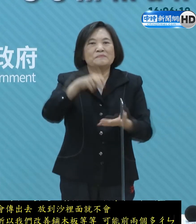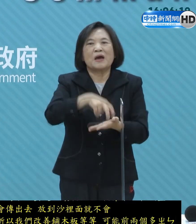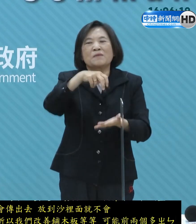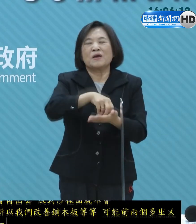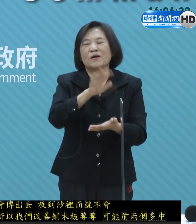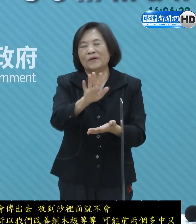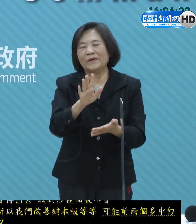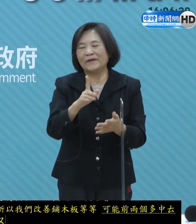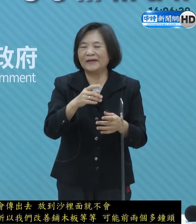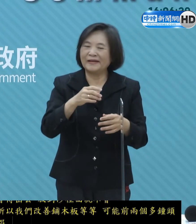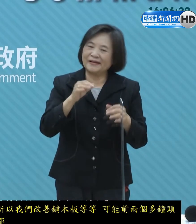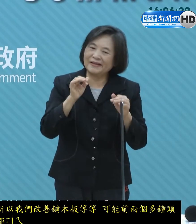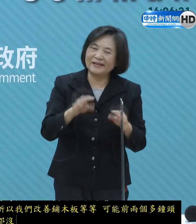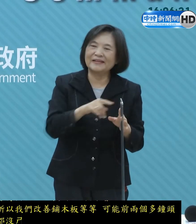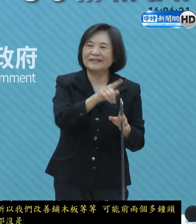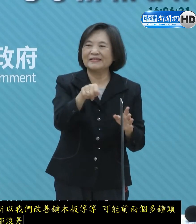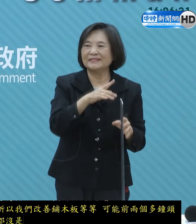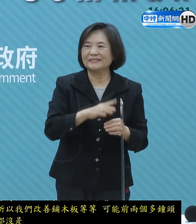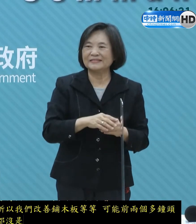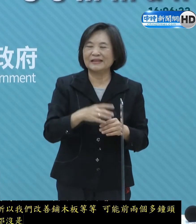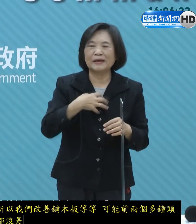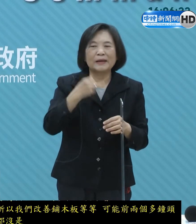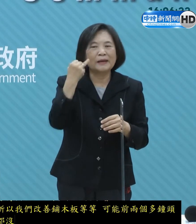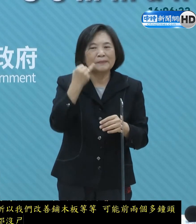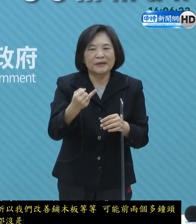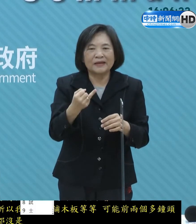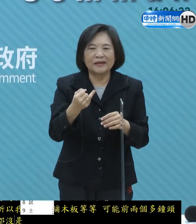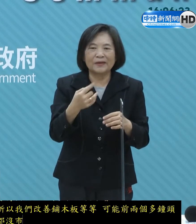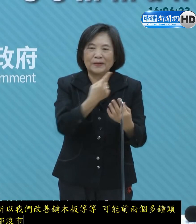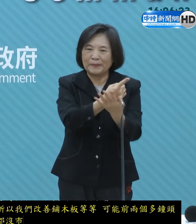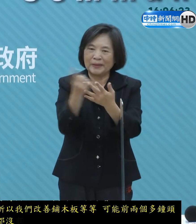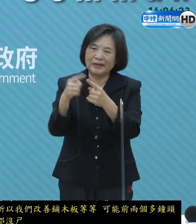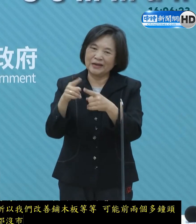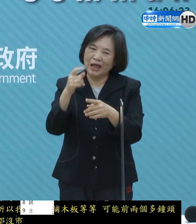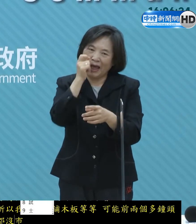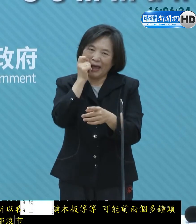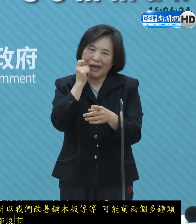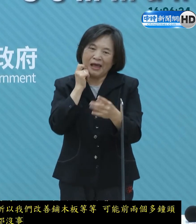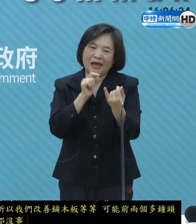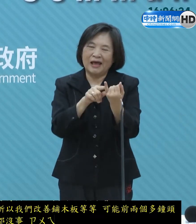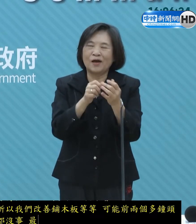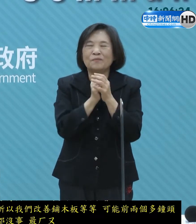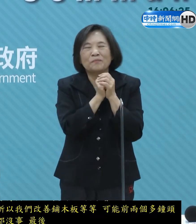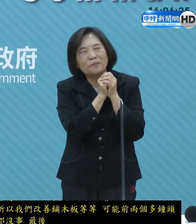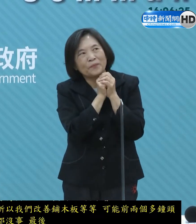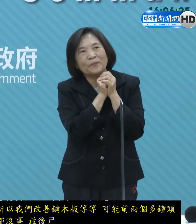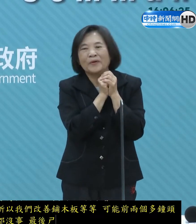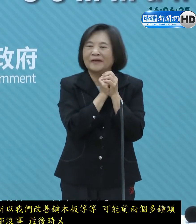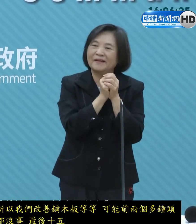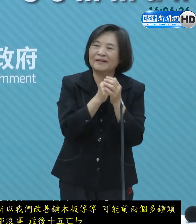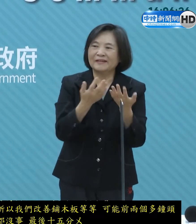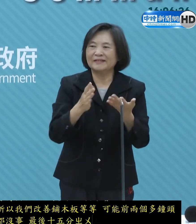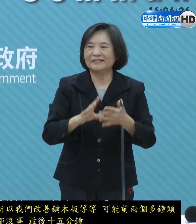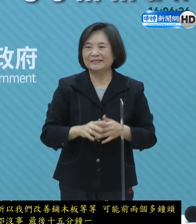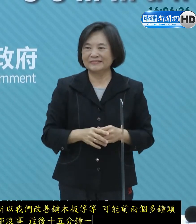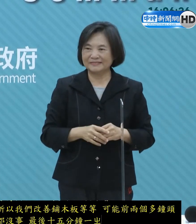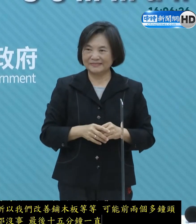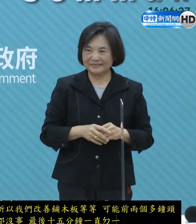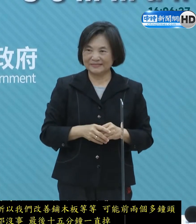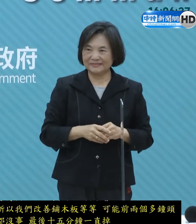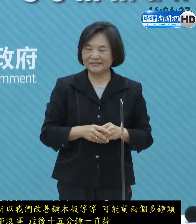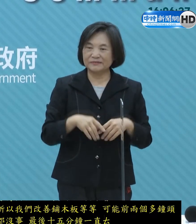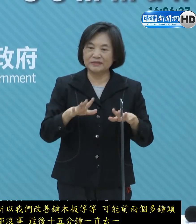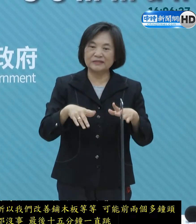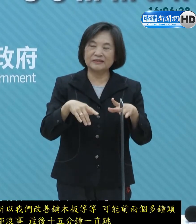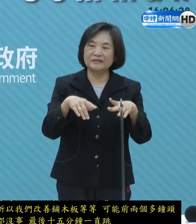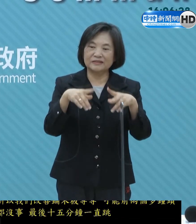行了，所以只能说阿妹魅力依旧，威力犹存的嘛，这个哦，所以结论就是，小巨